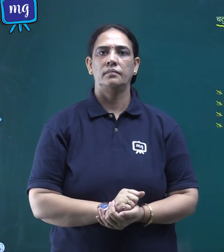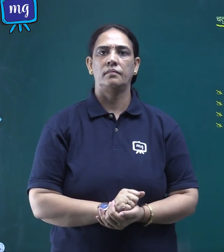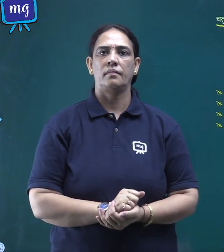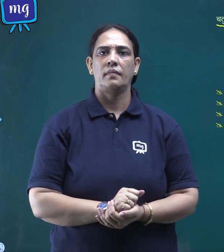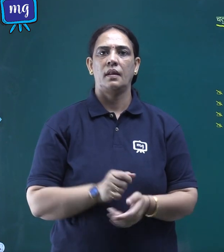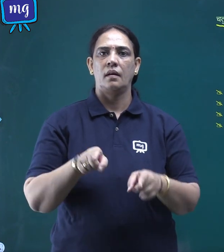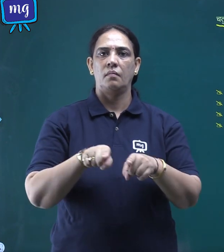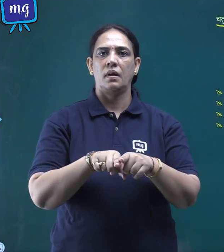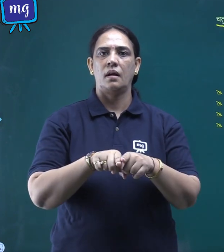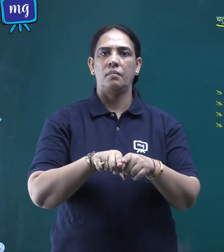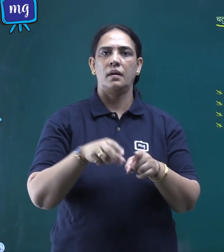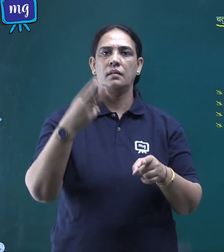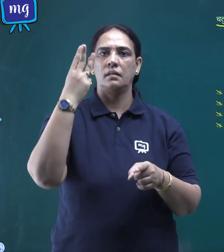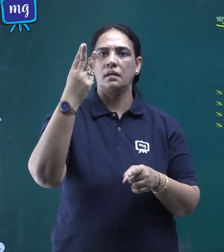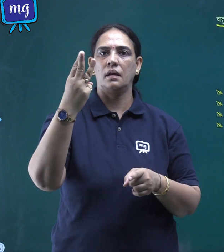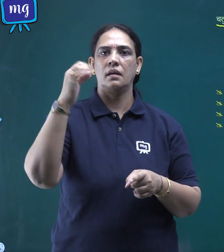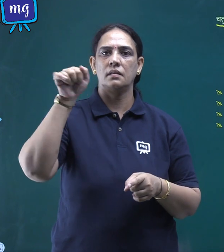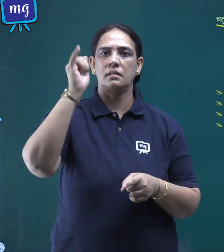360 डिग्री होता है।